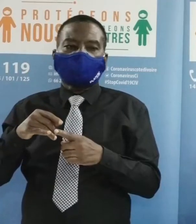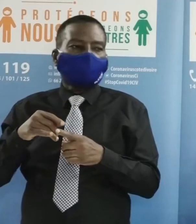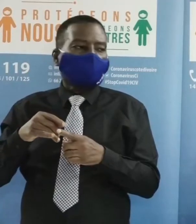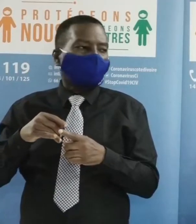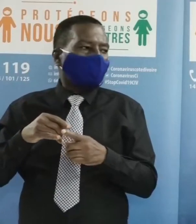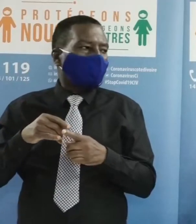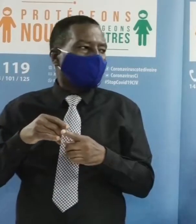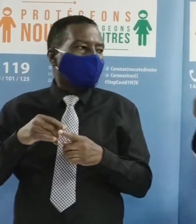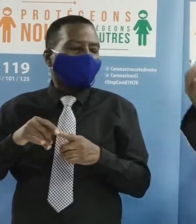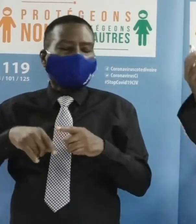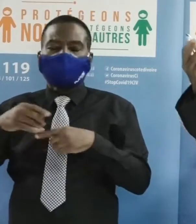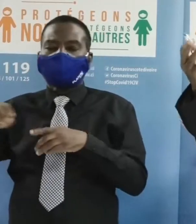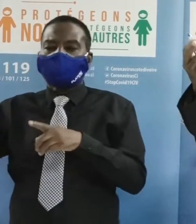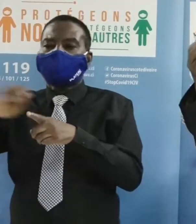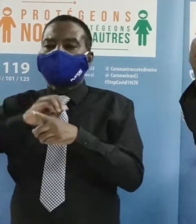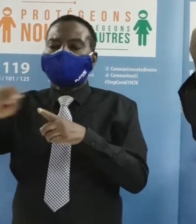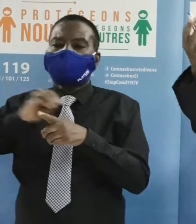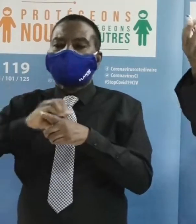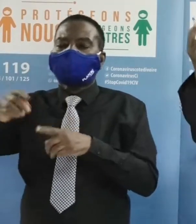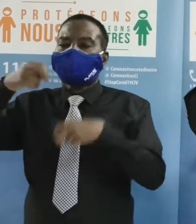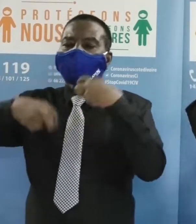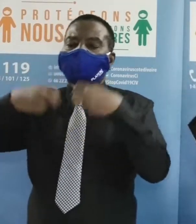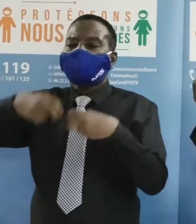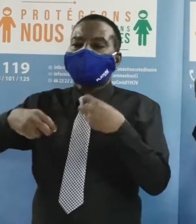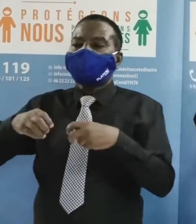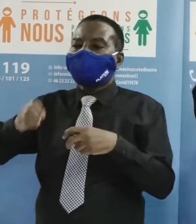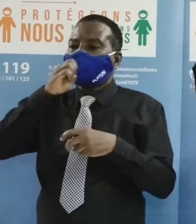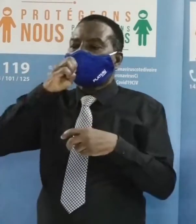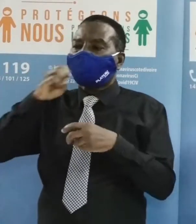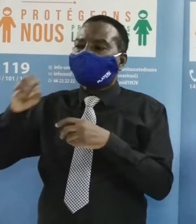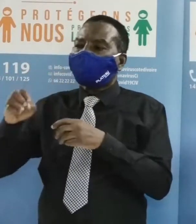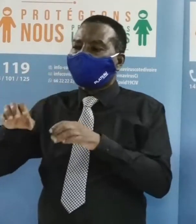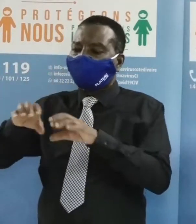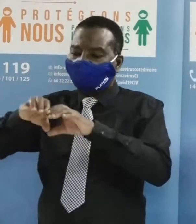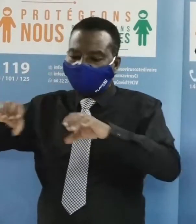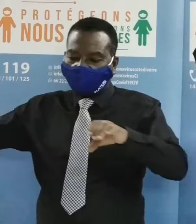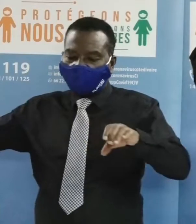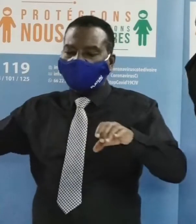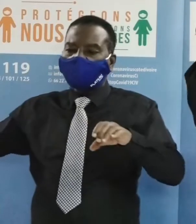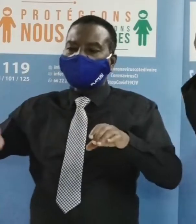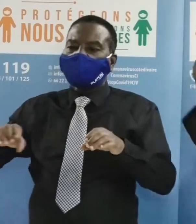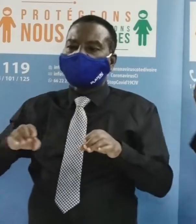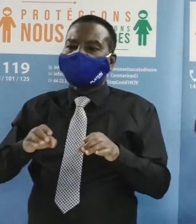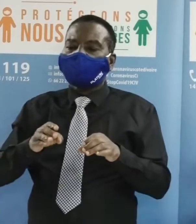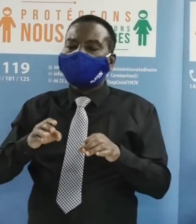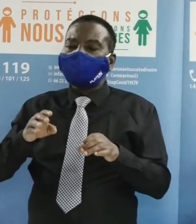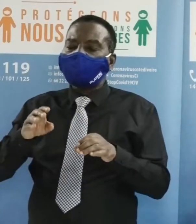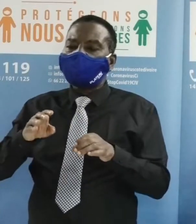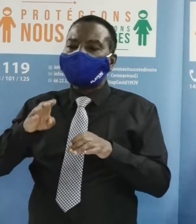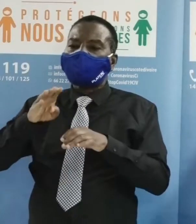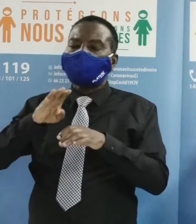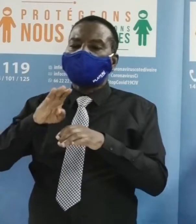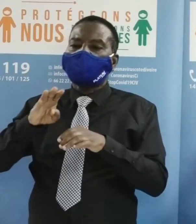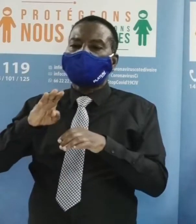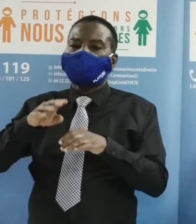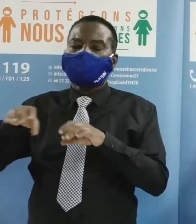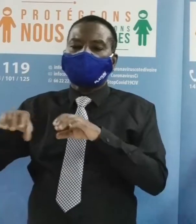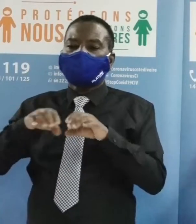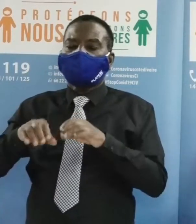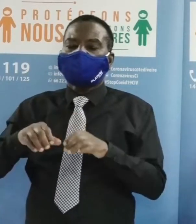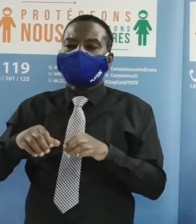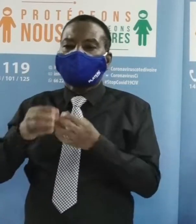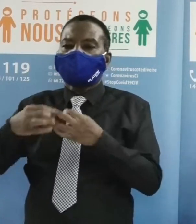va s'occuper des problèmes de l'adduction d'eau du bandama jusqu'à la ville le voit qu'ils ont fait